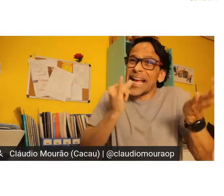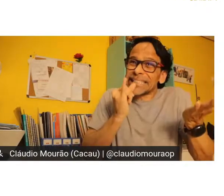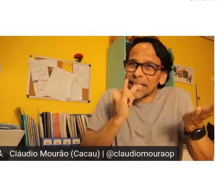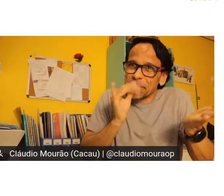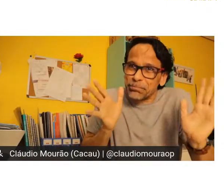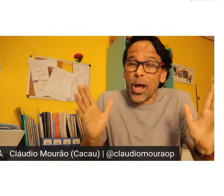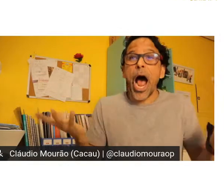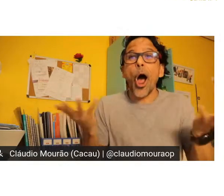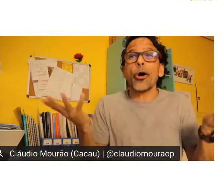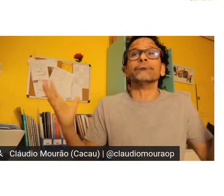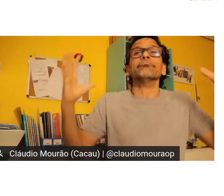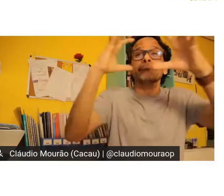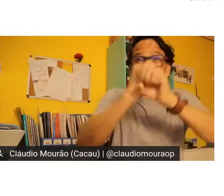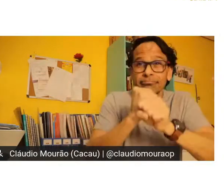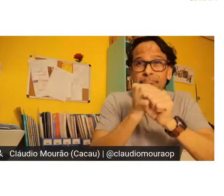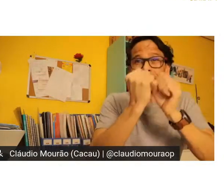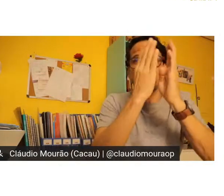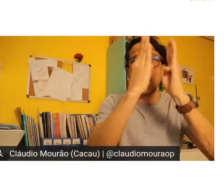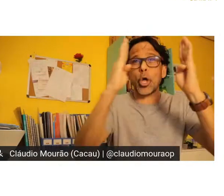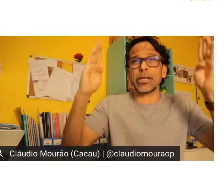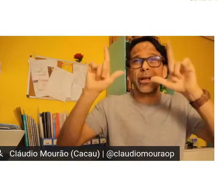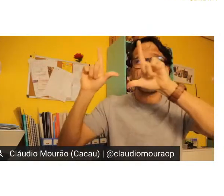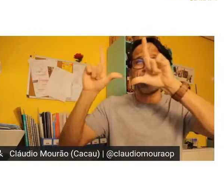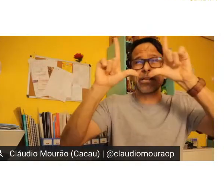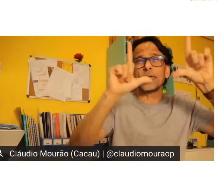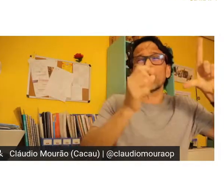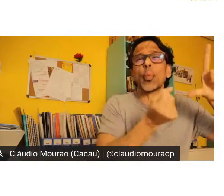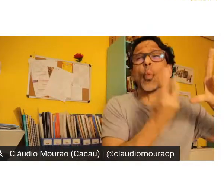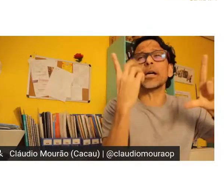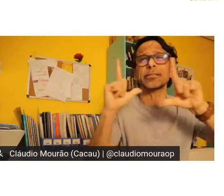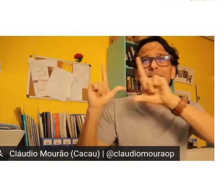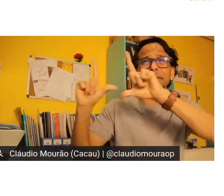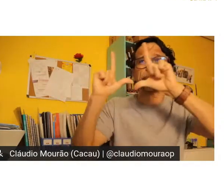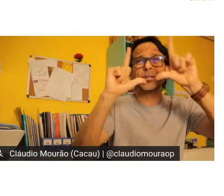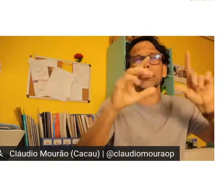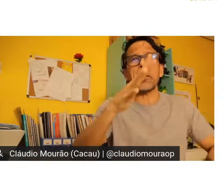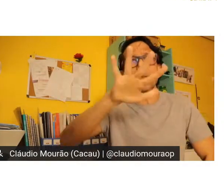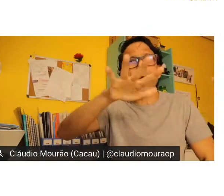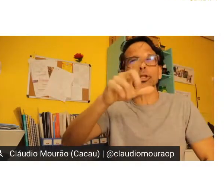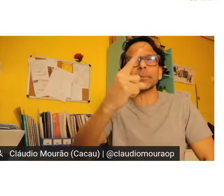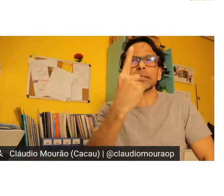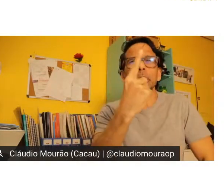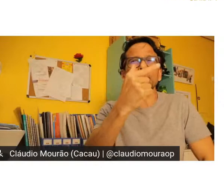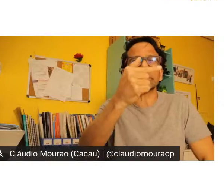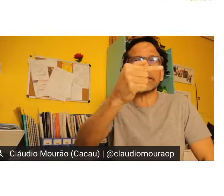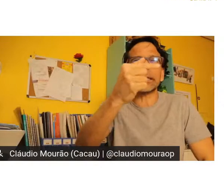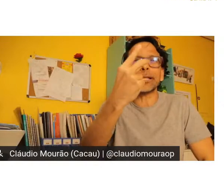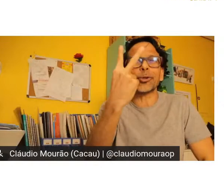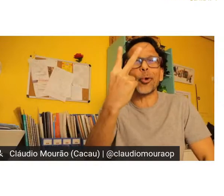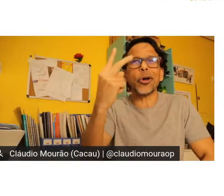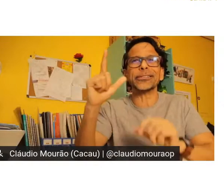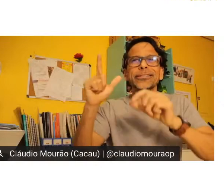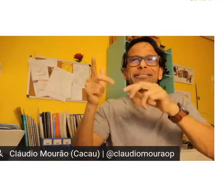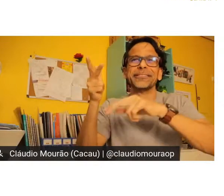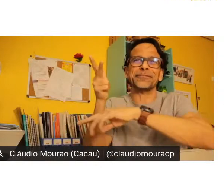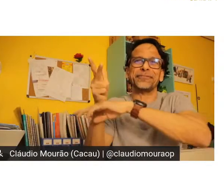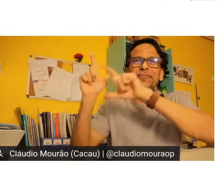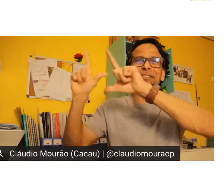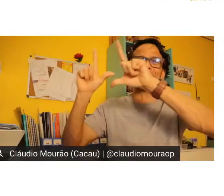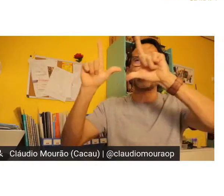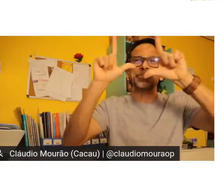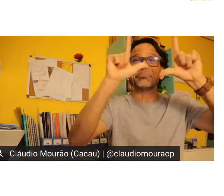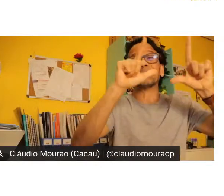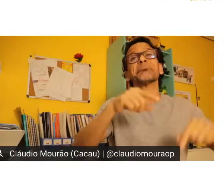essas performances artísticas em língua de sinais agora a gente conseguiu reunir essa isso performance